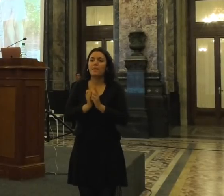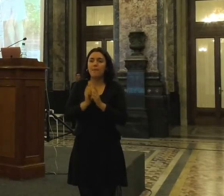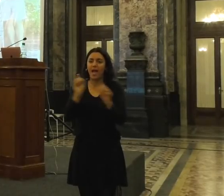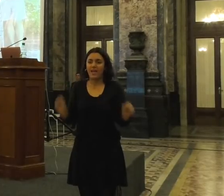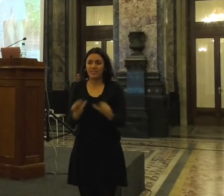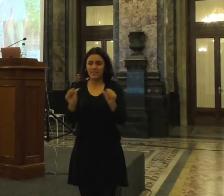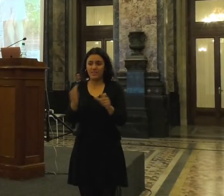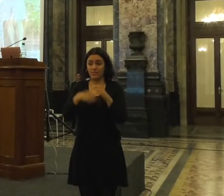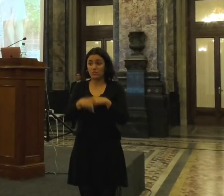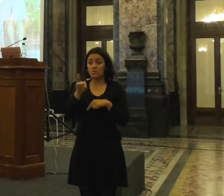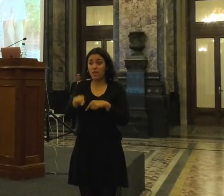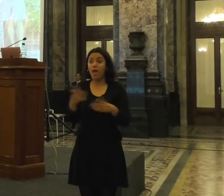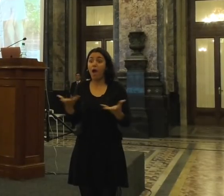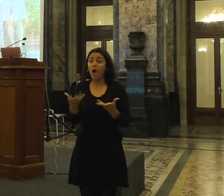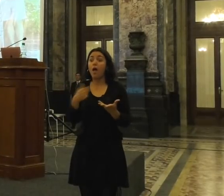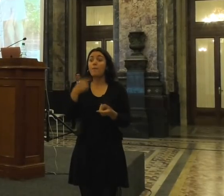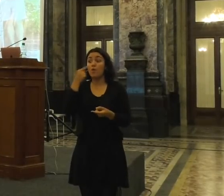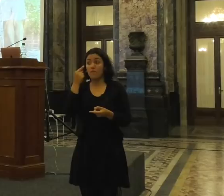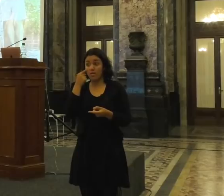pasa en el área entrenada y en la no entrenada.